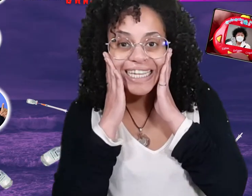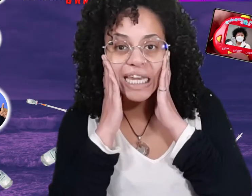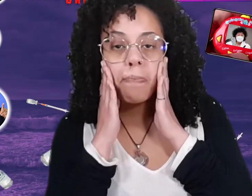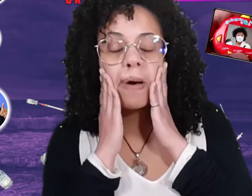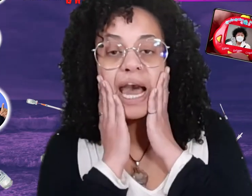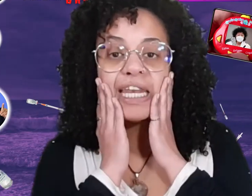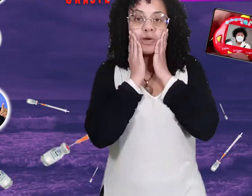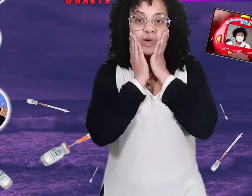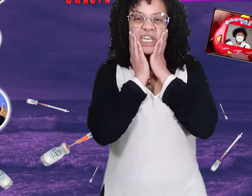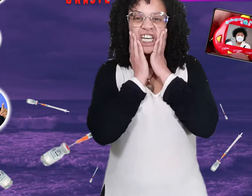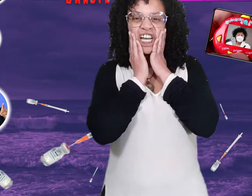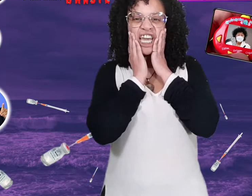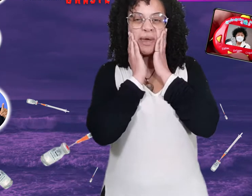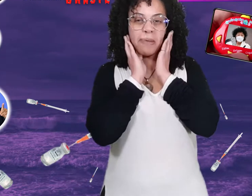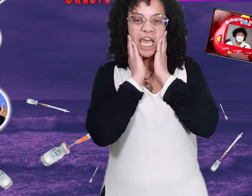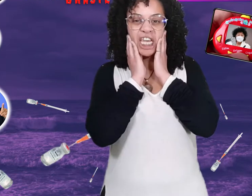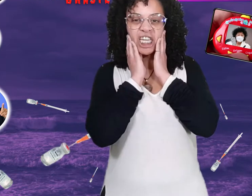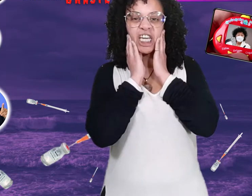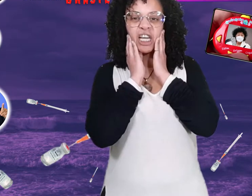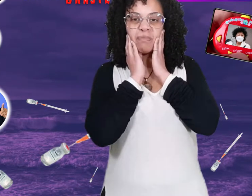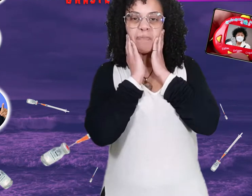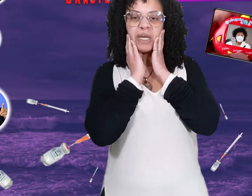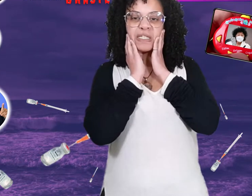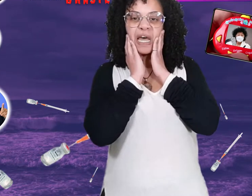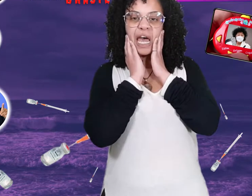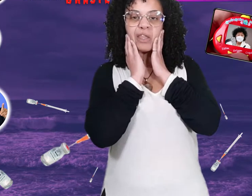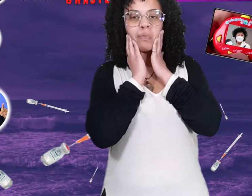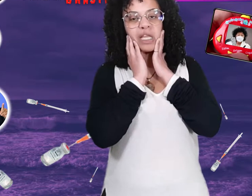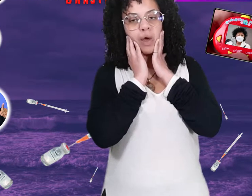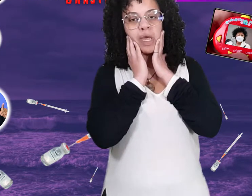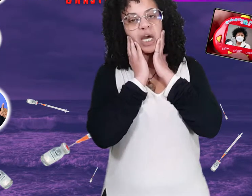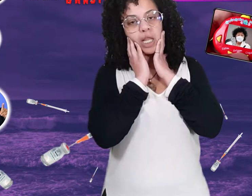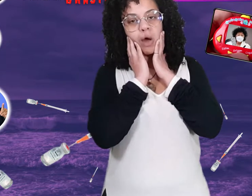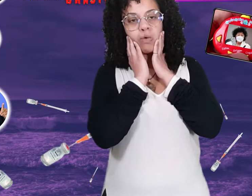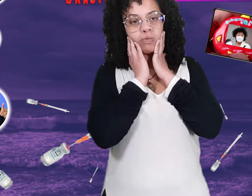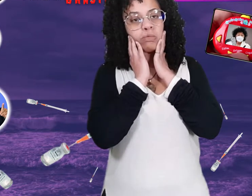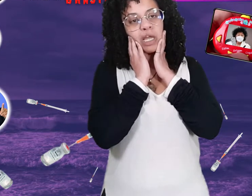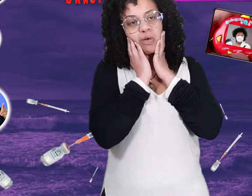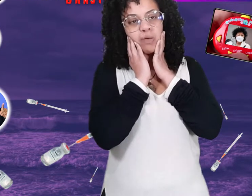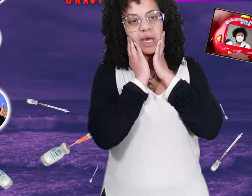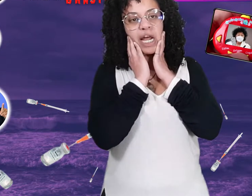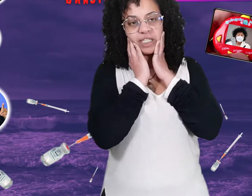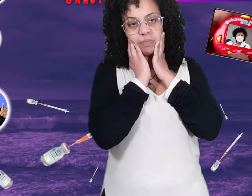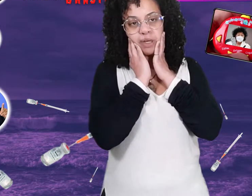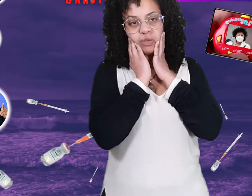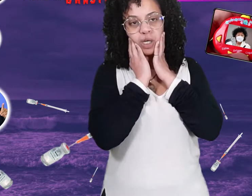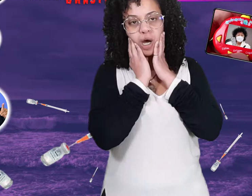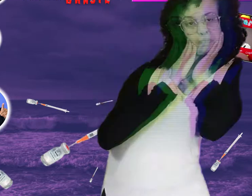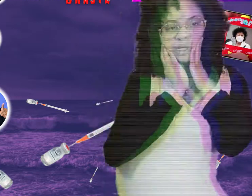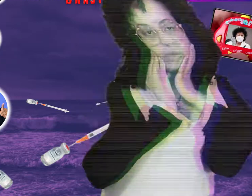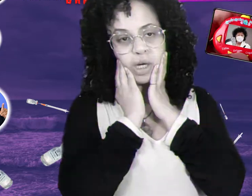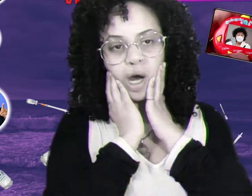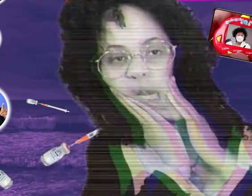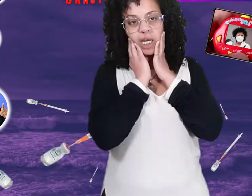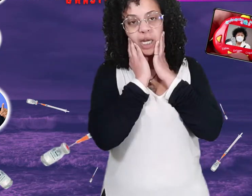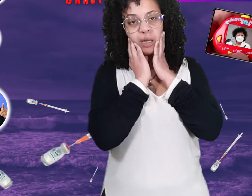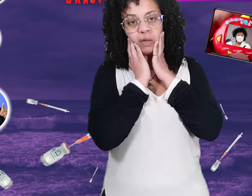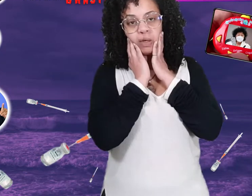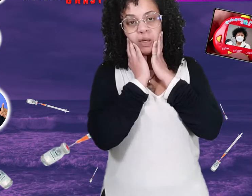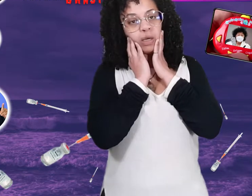que pariu, que clima, hein? Que clima pesado. Mas também denso. Cada um tem o que merece. Planto que colhe, né? Sim,